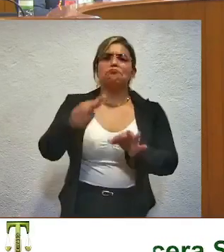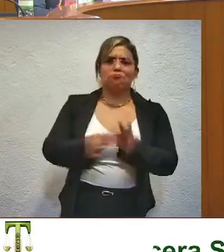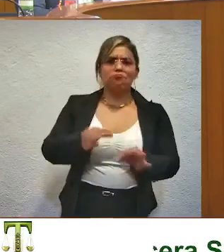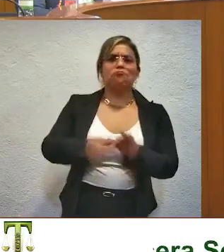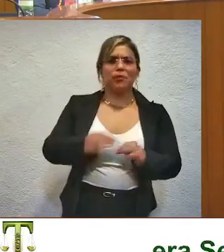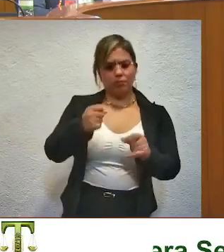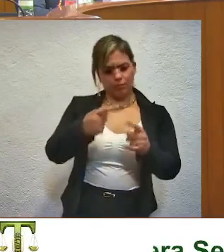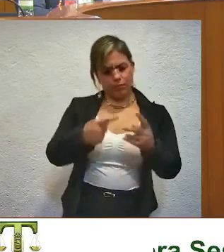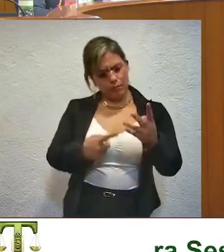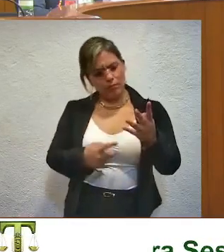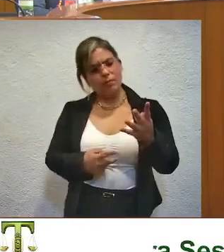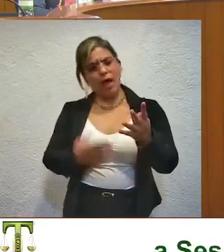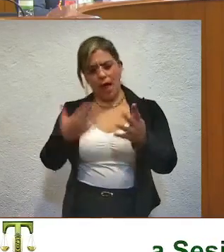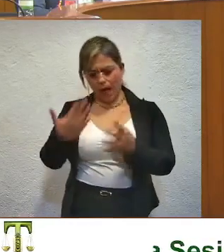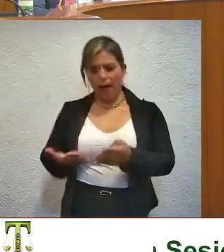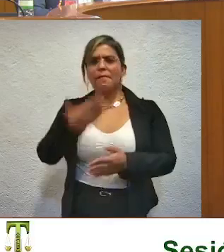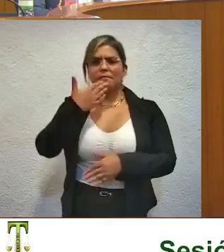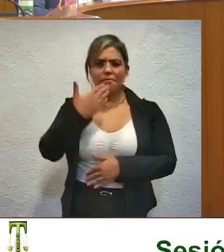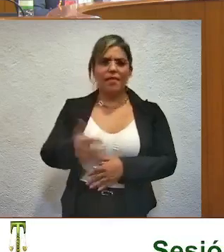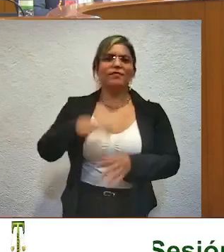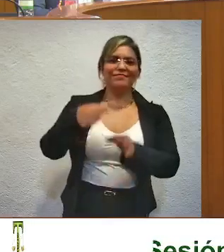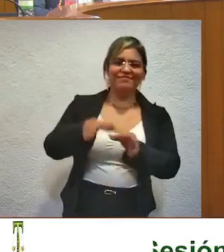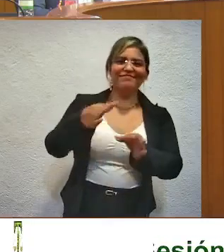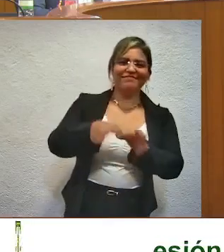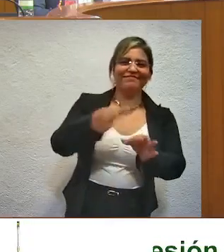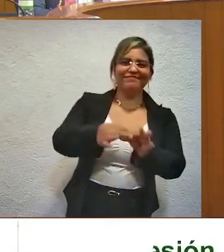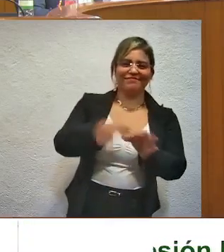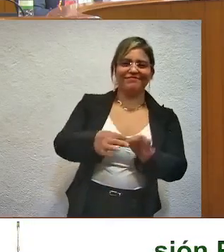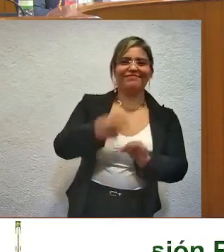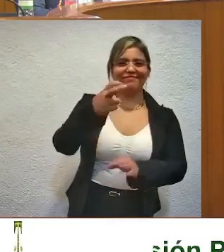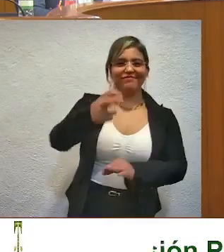y difusión de la convocatoria en los lugares señalados para ello.